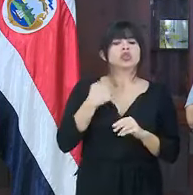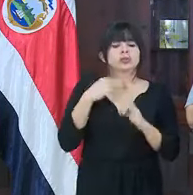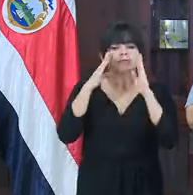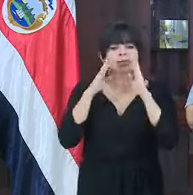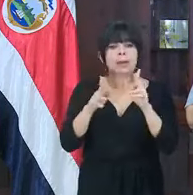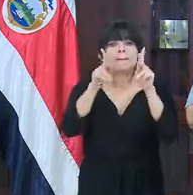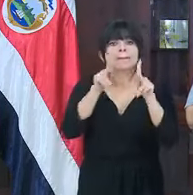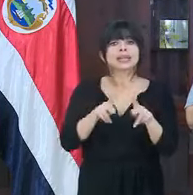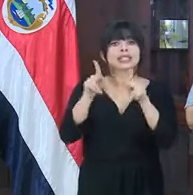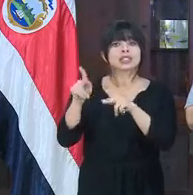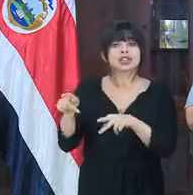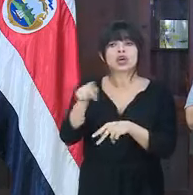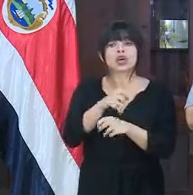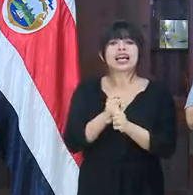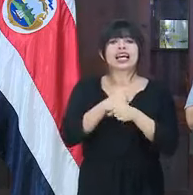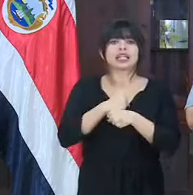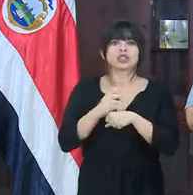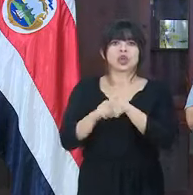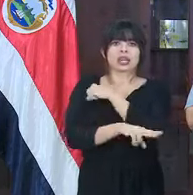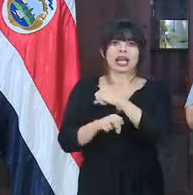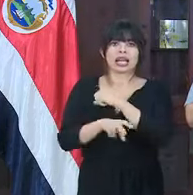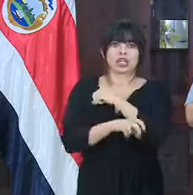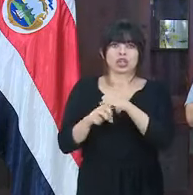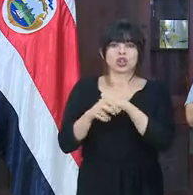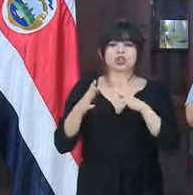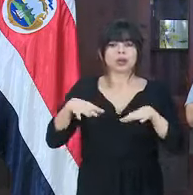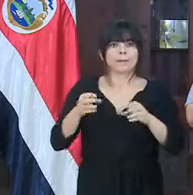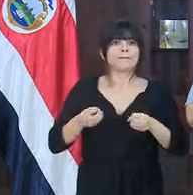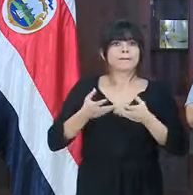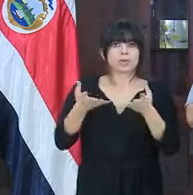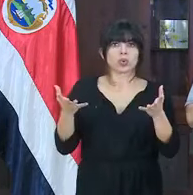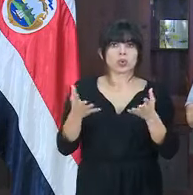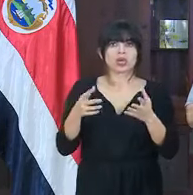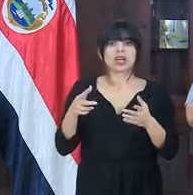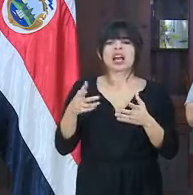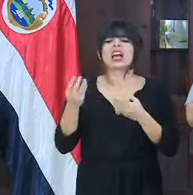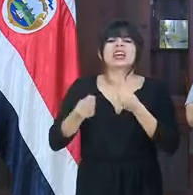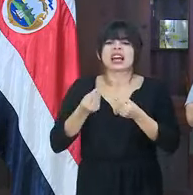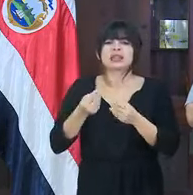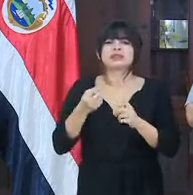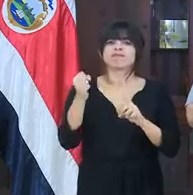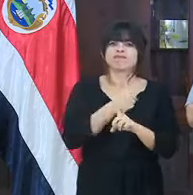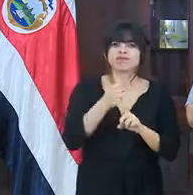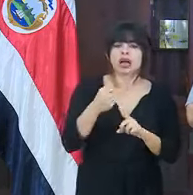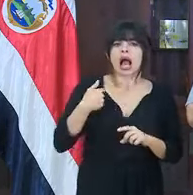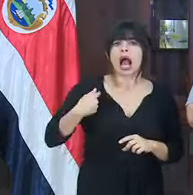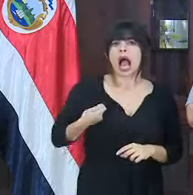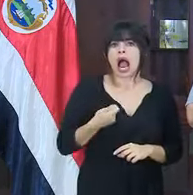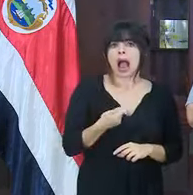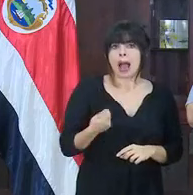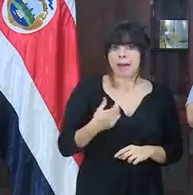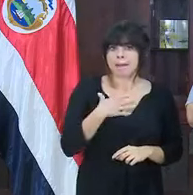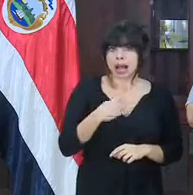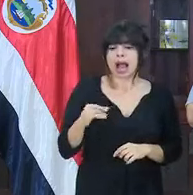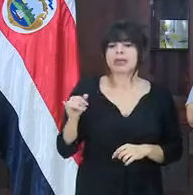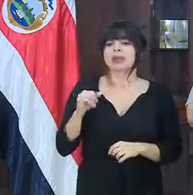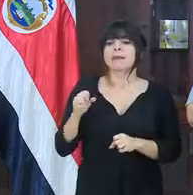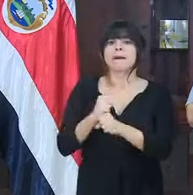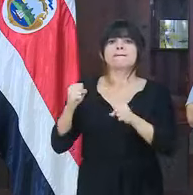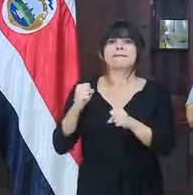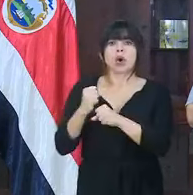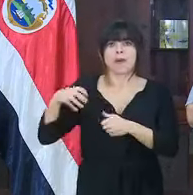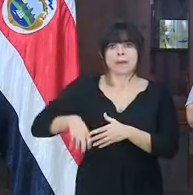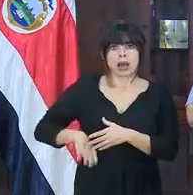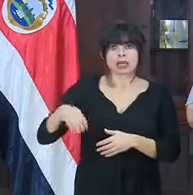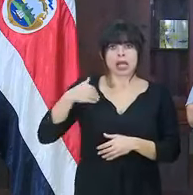que estaban cometiendo delitos en vía pública. Repito, agresiones, porte de armas blancas y porte de bombas